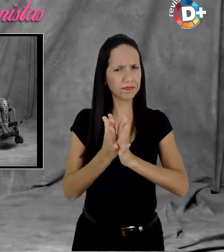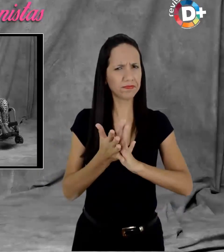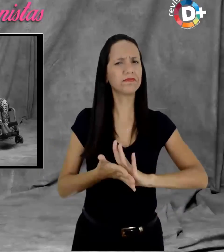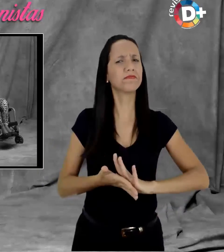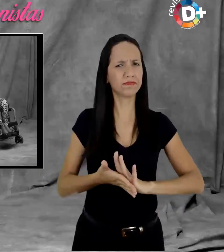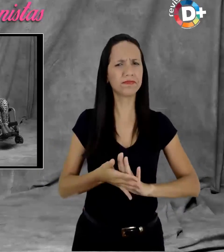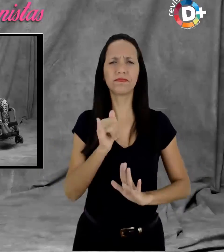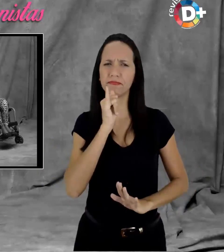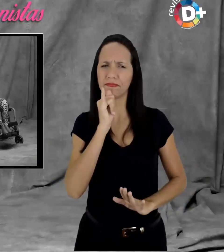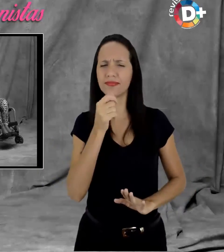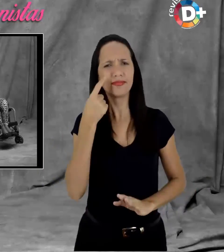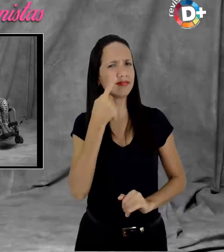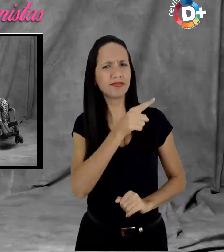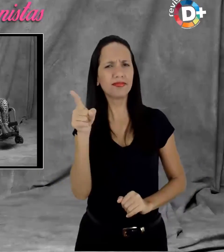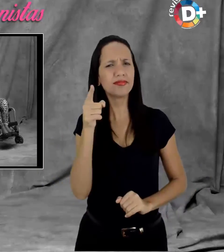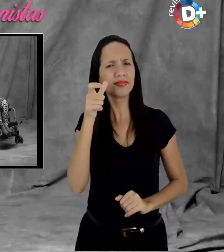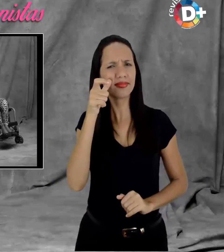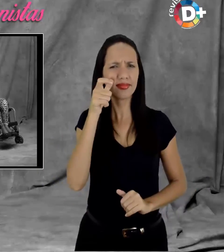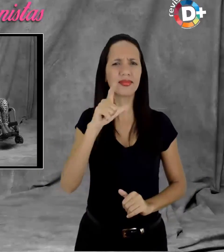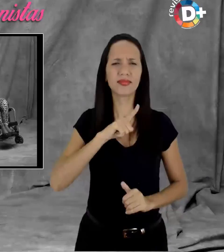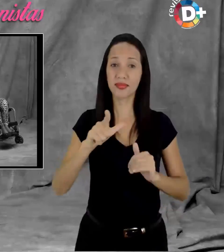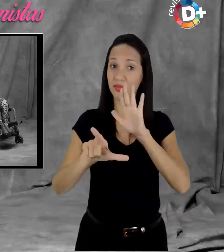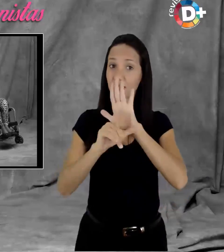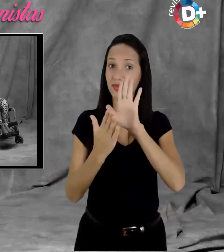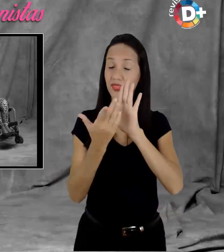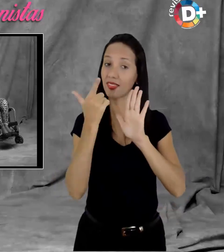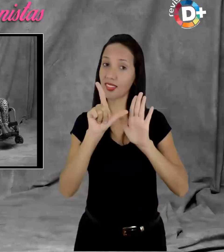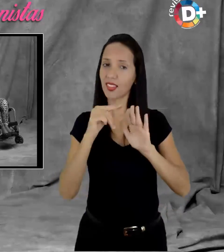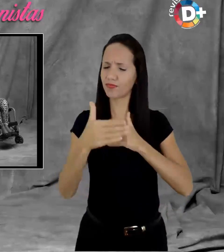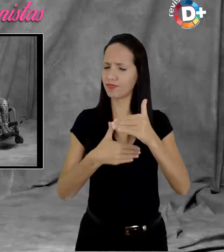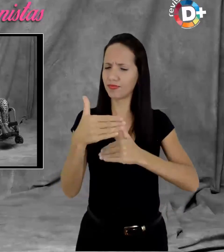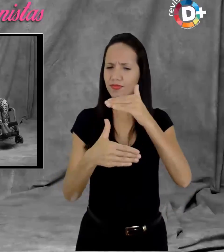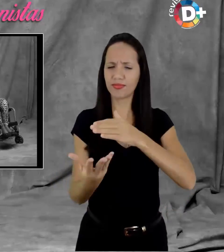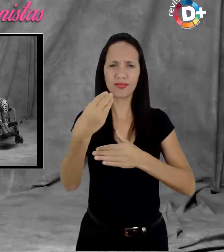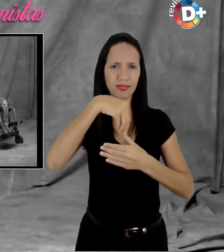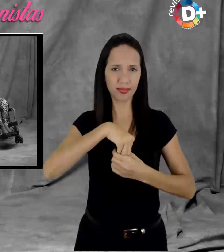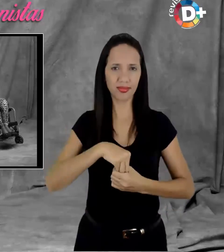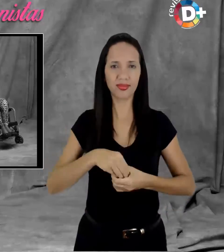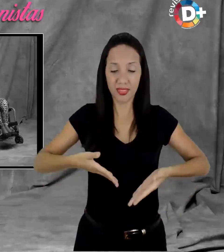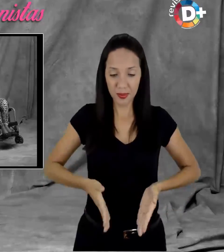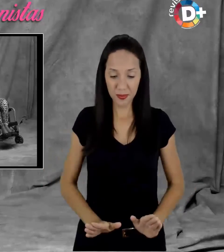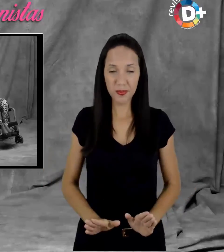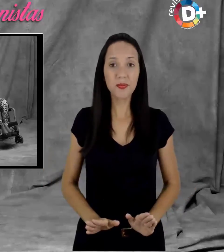foi preciso uma lei para garantir o direito de viver um processo que lhe é inerente desde o seu